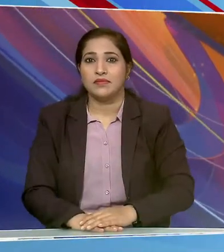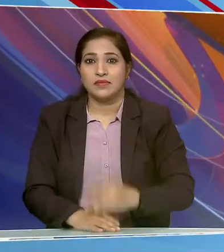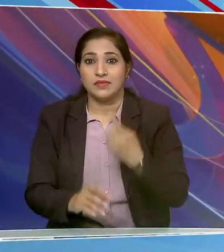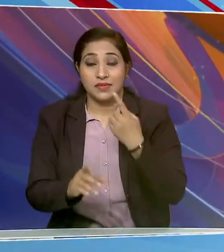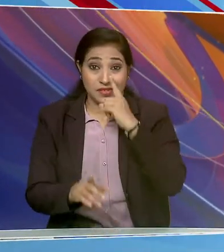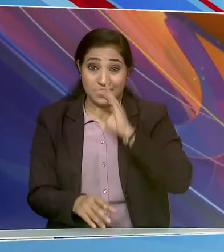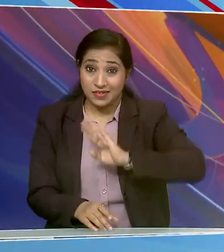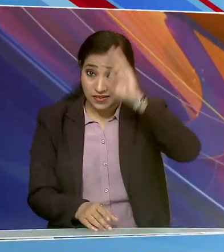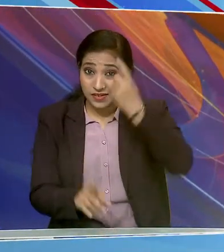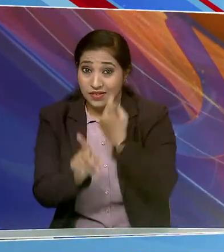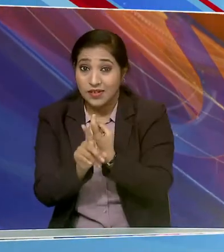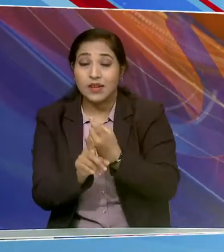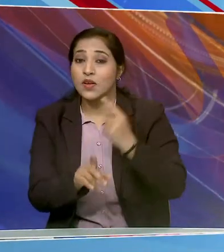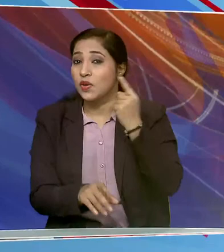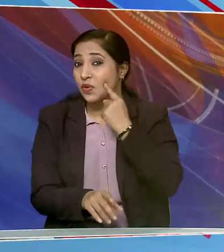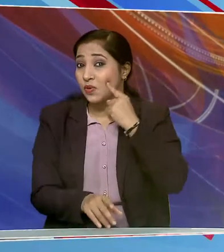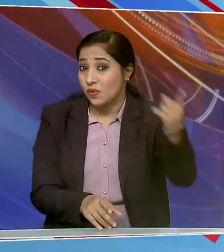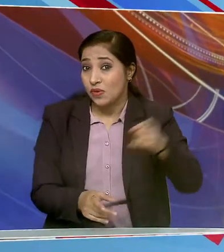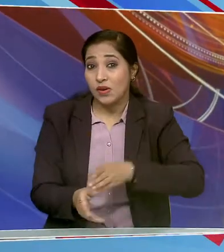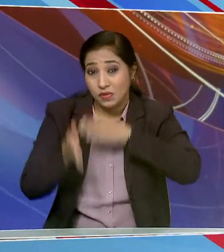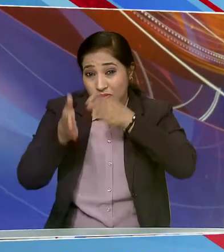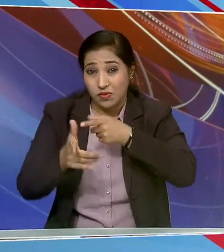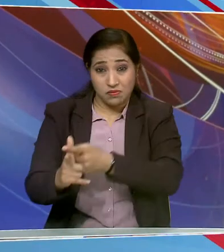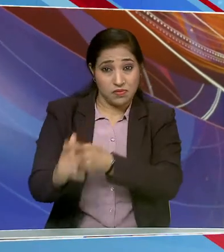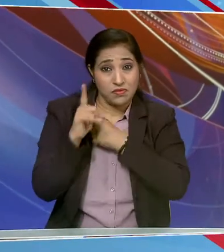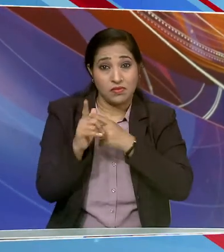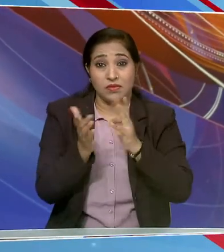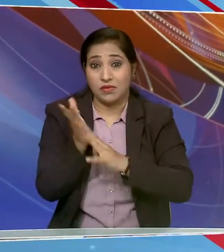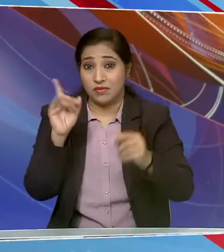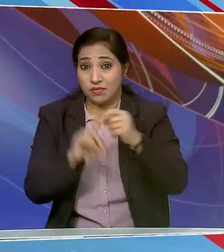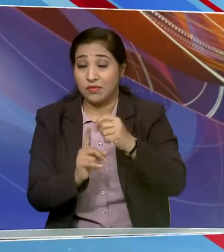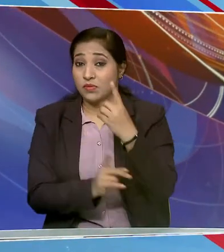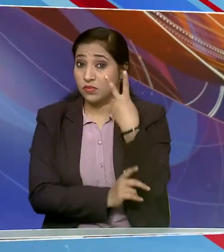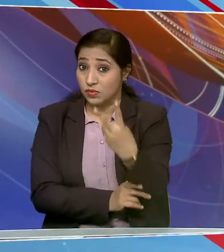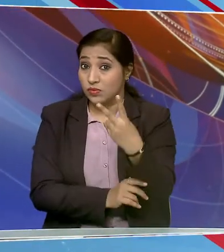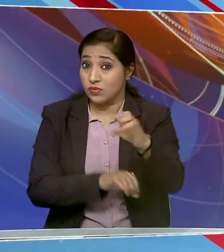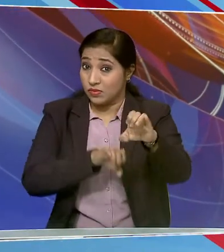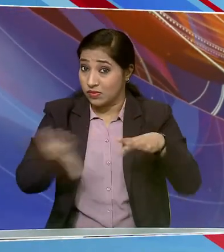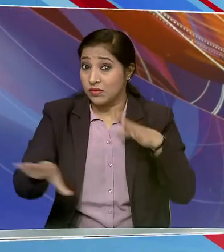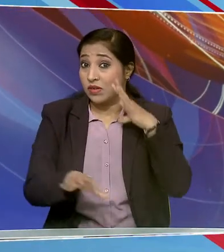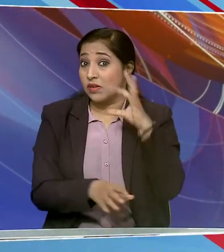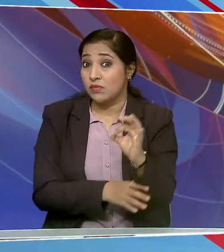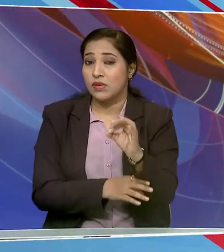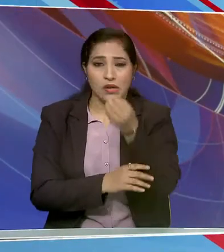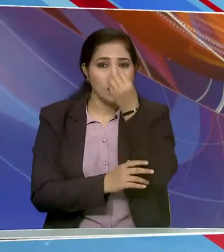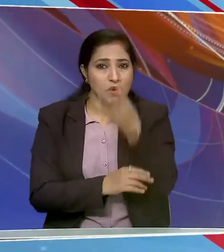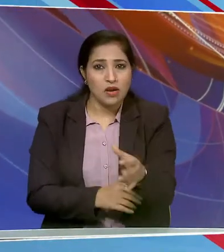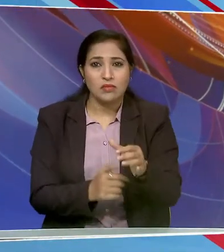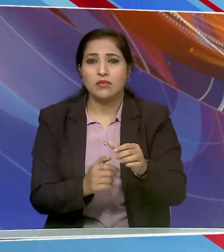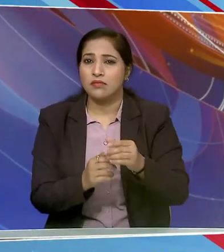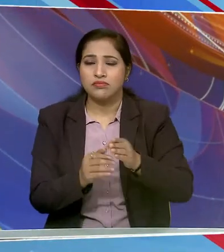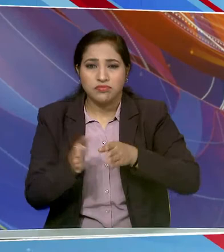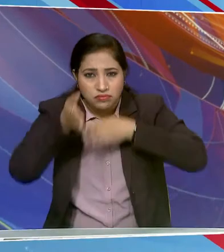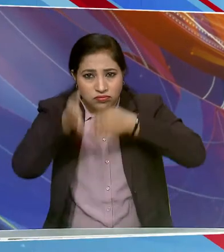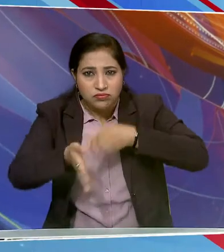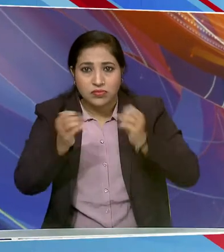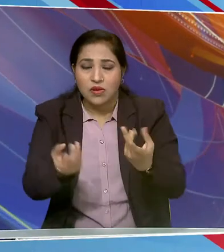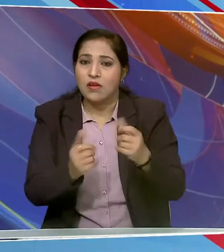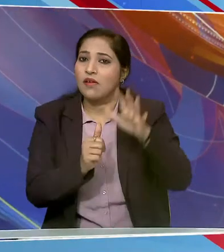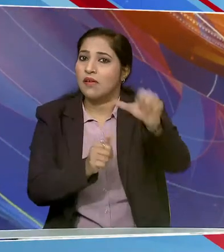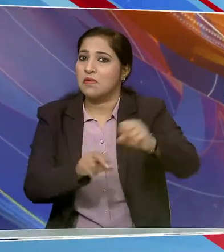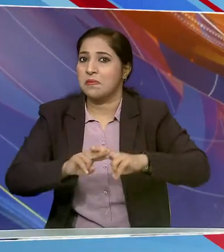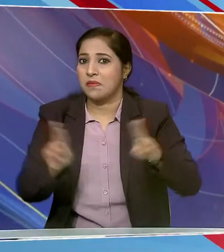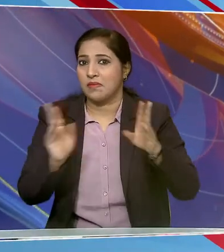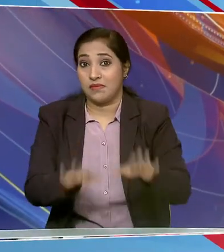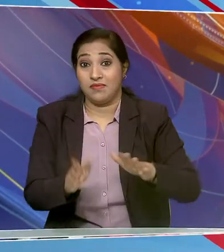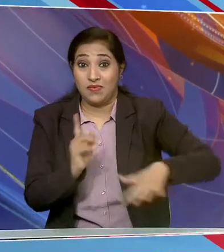रानी कमलापति इंदौर वंदे भारत एक्सप्रेस मध्य प्रदेश के 2 महत्वपूर्ण शहरों के बीच सरल और त्वरित यात्रा की सुविधा प्रदान करेगी